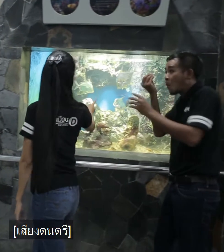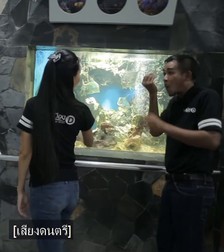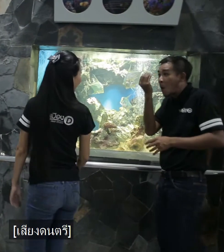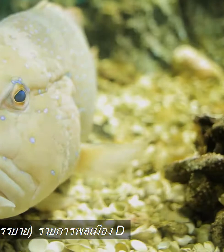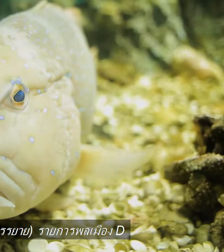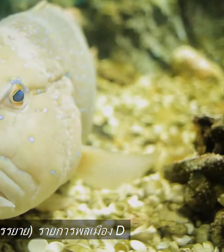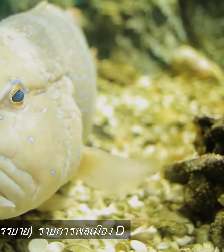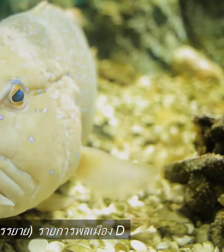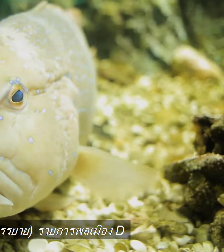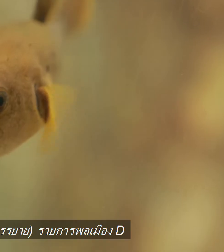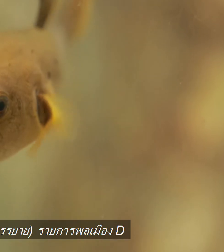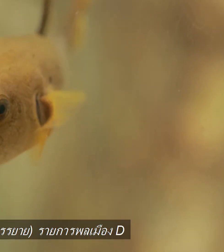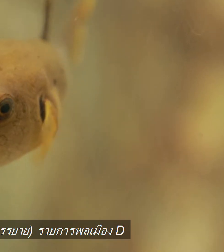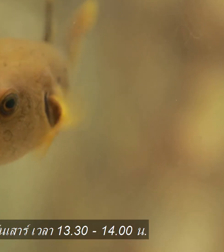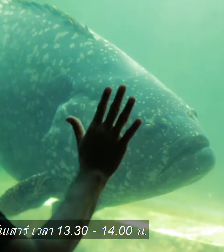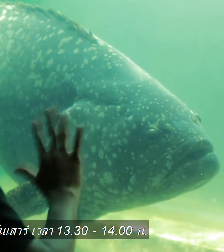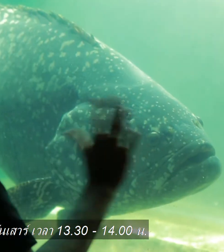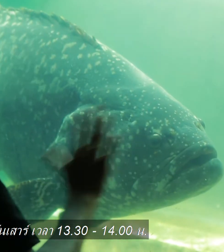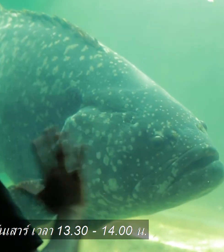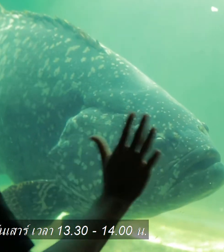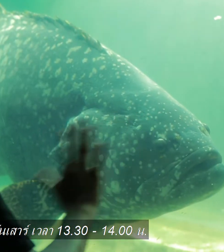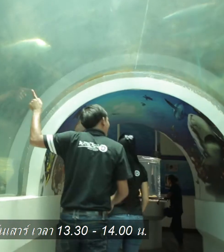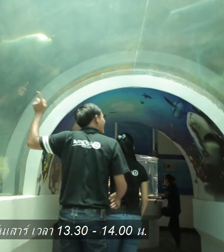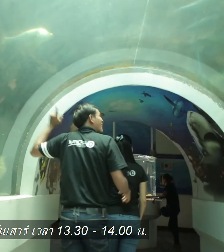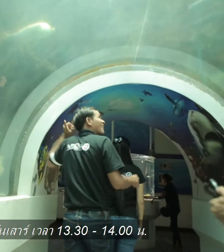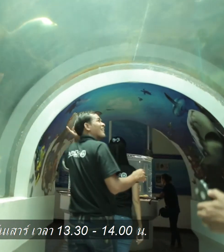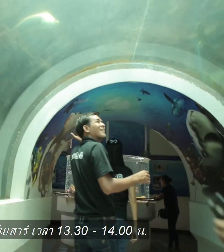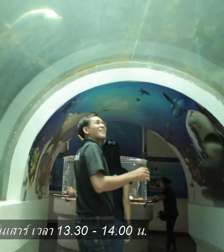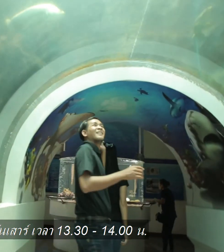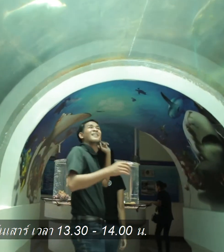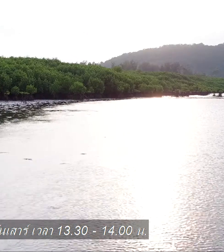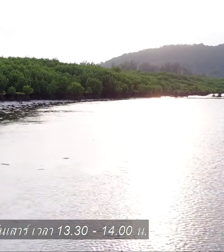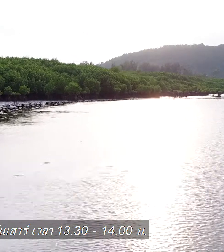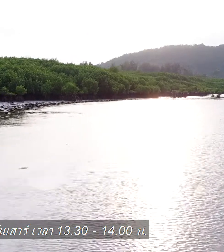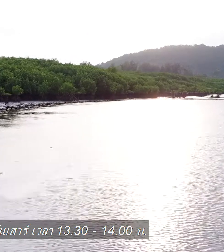รายการพลเมืองดีพบกันทุกวันเสาร์เวลา 13:30